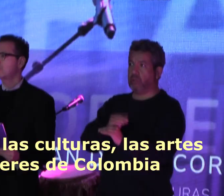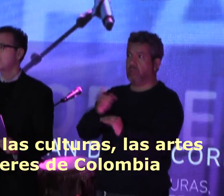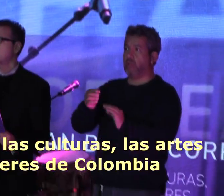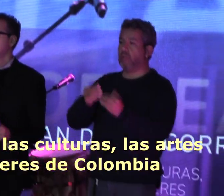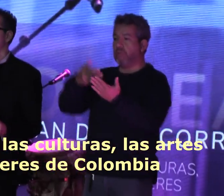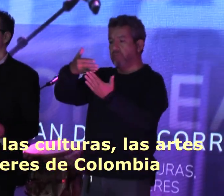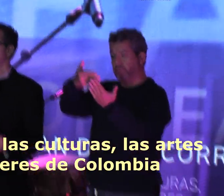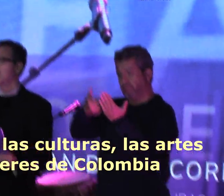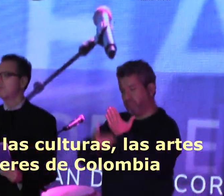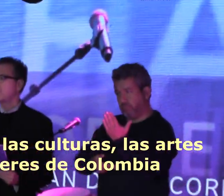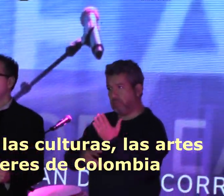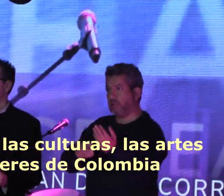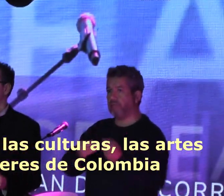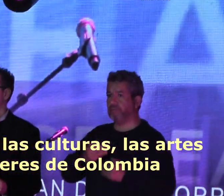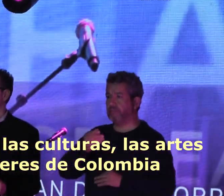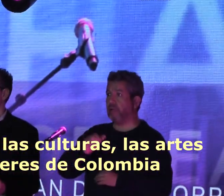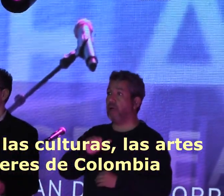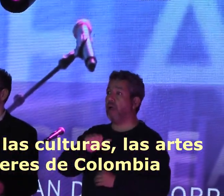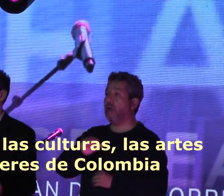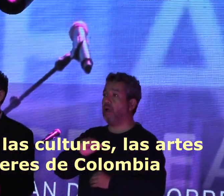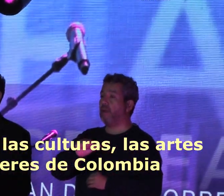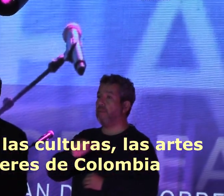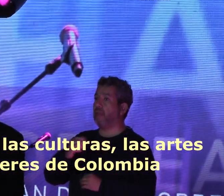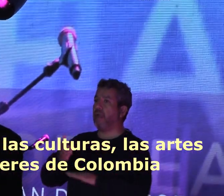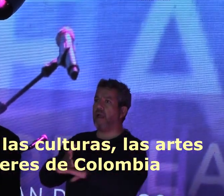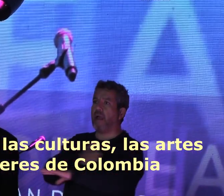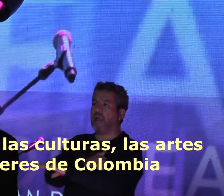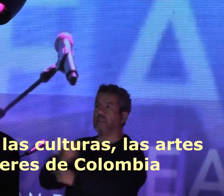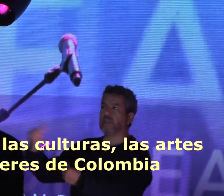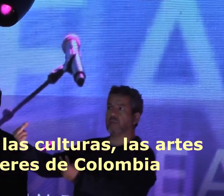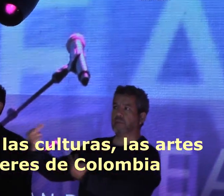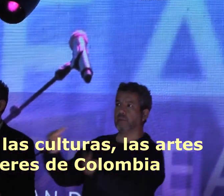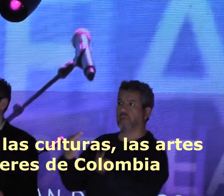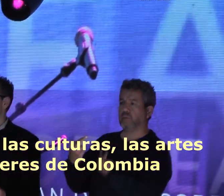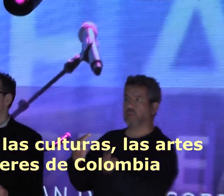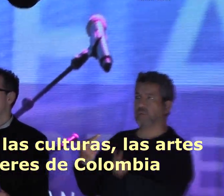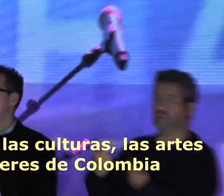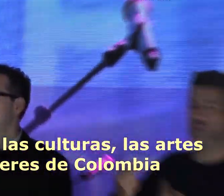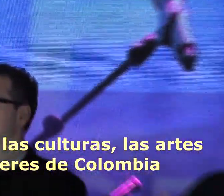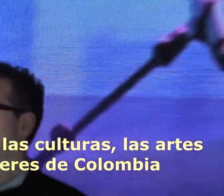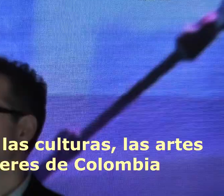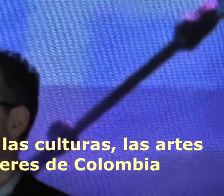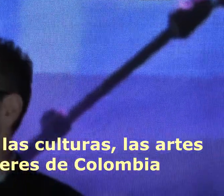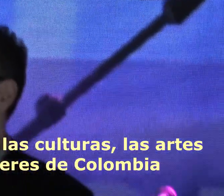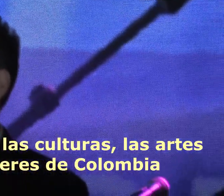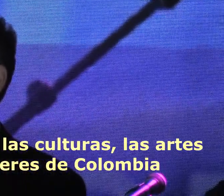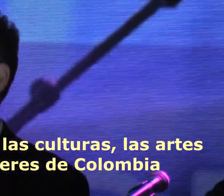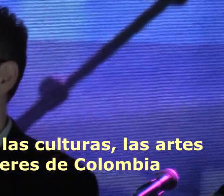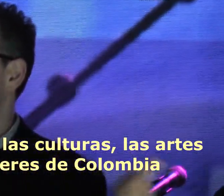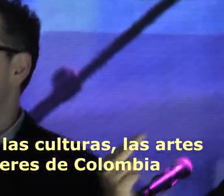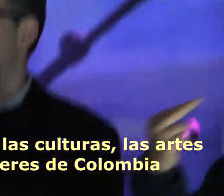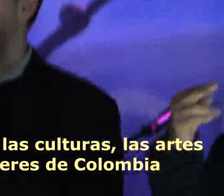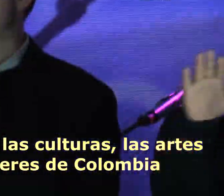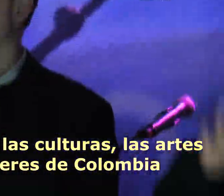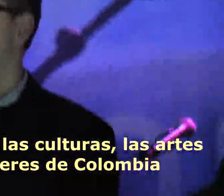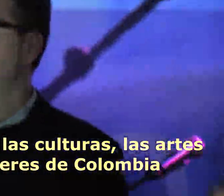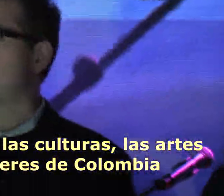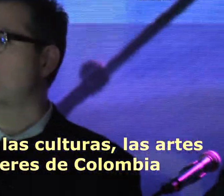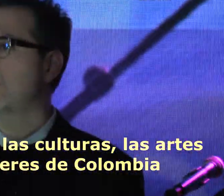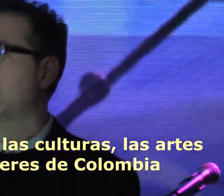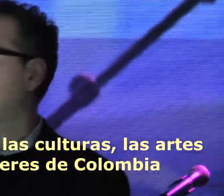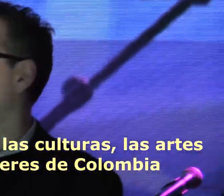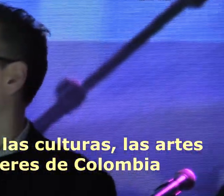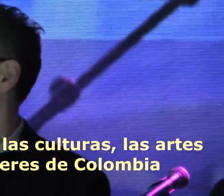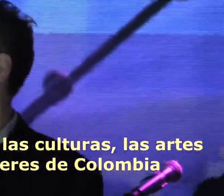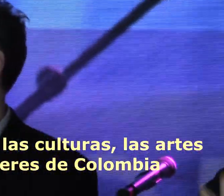este texto, una mujer que nos miró desde un lugar a veces silencioso,